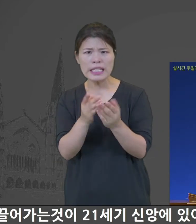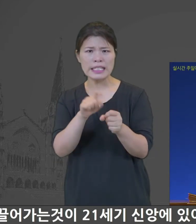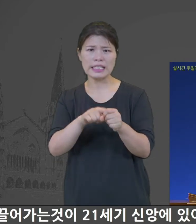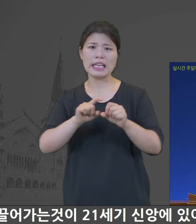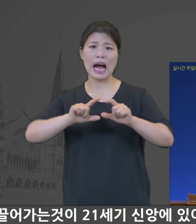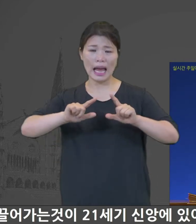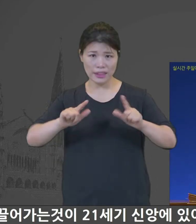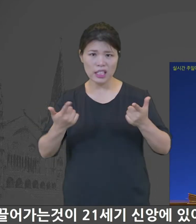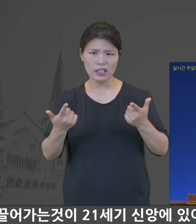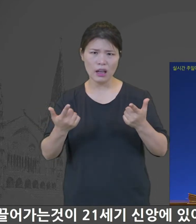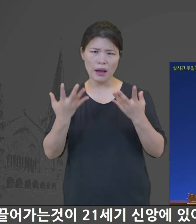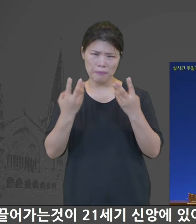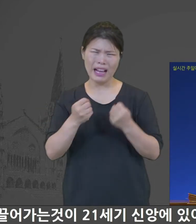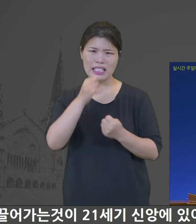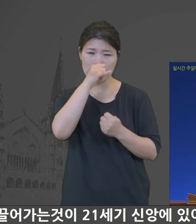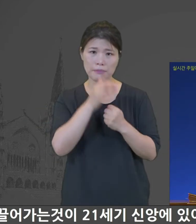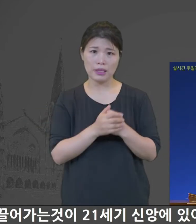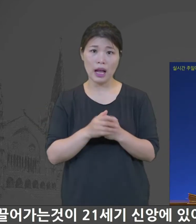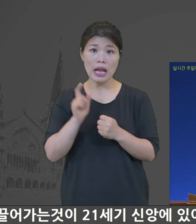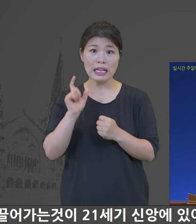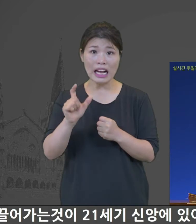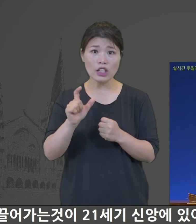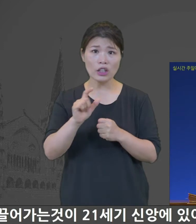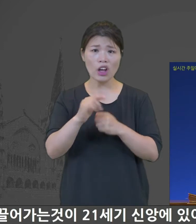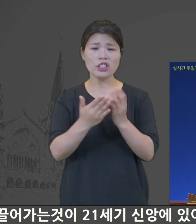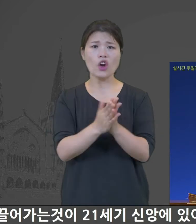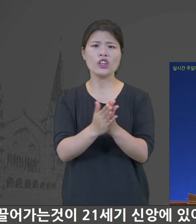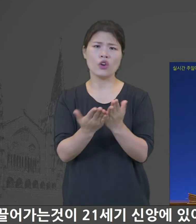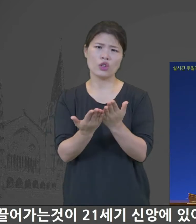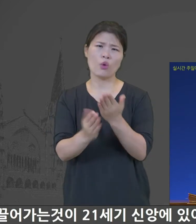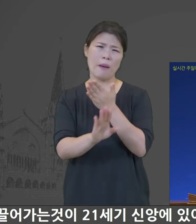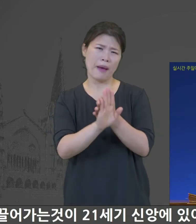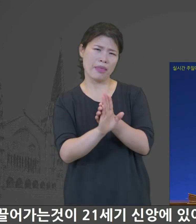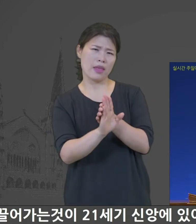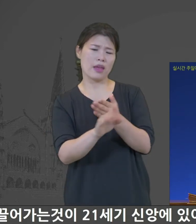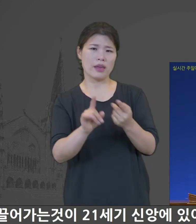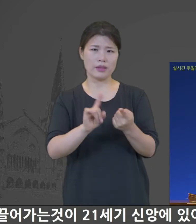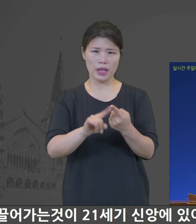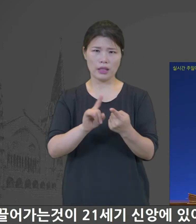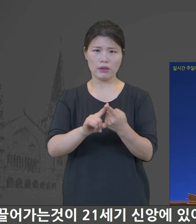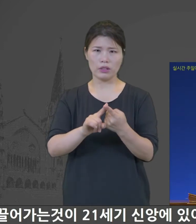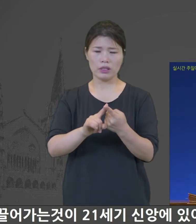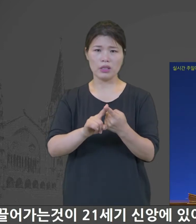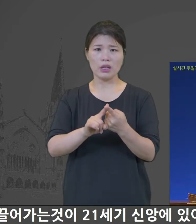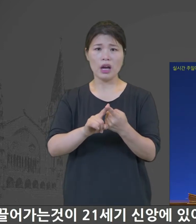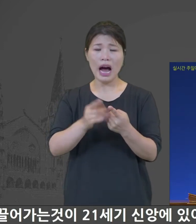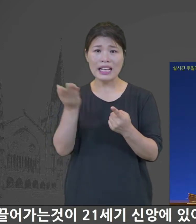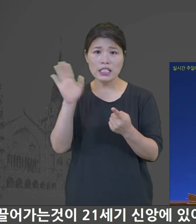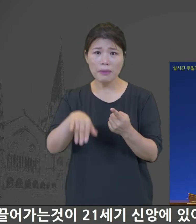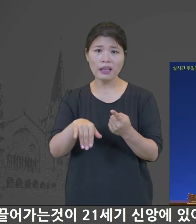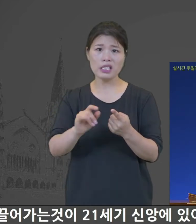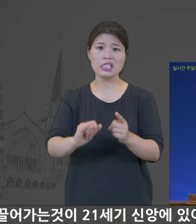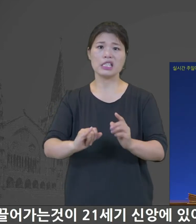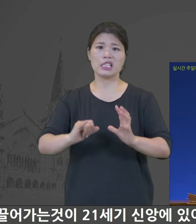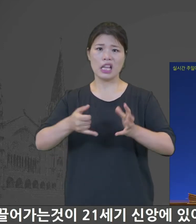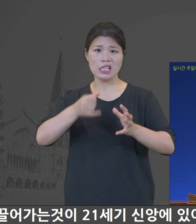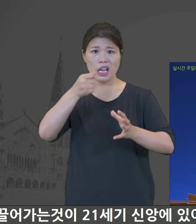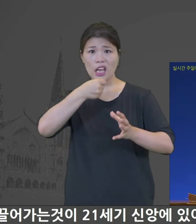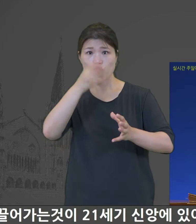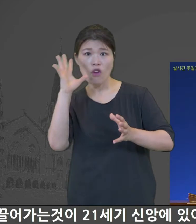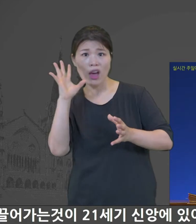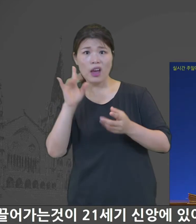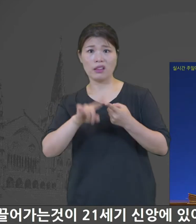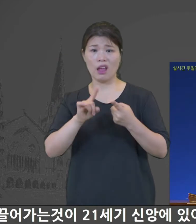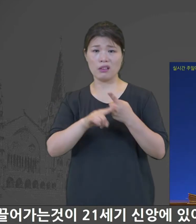있잖아요. 강력하게 비성경적인 일인데 그것이 기준이 되고 맞는 것이고